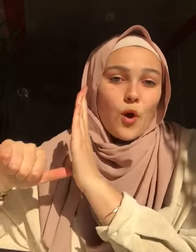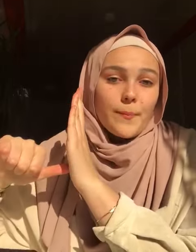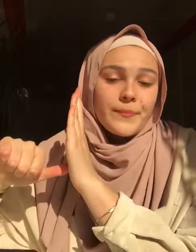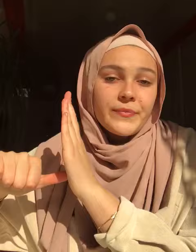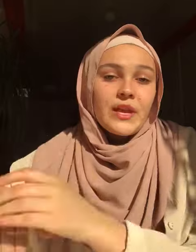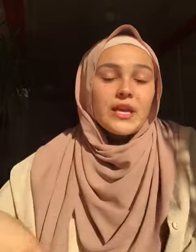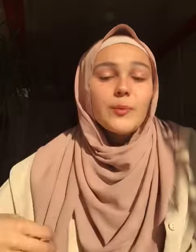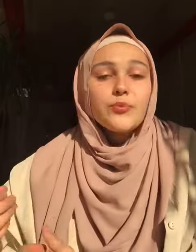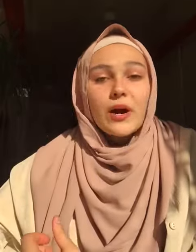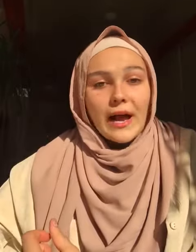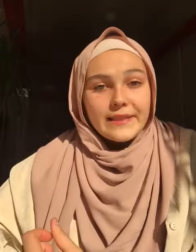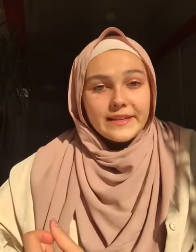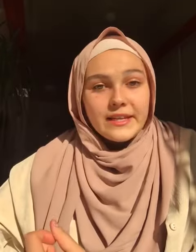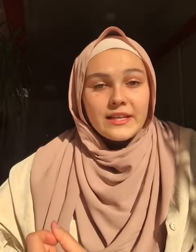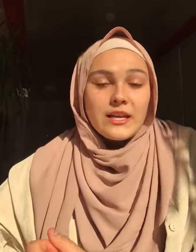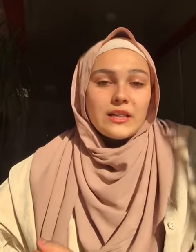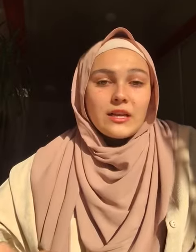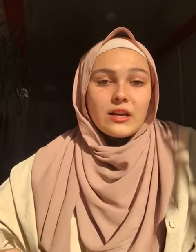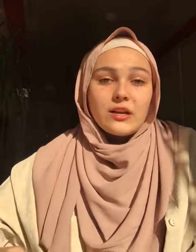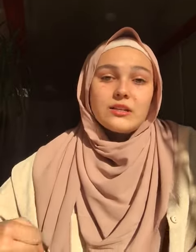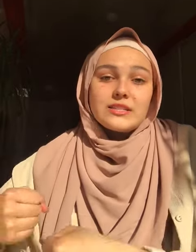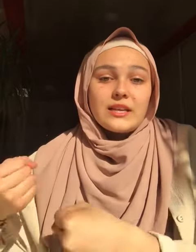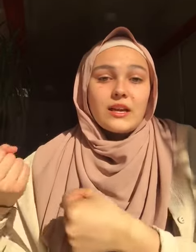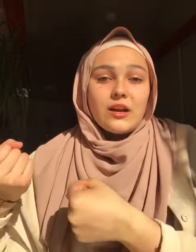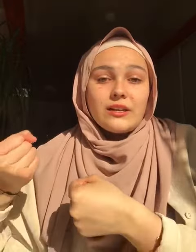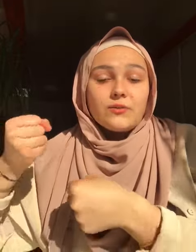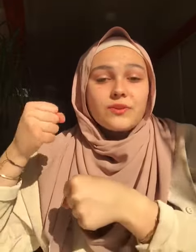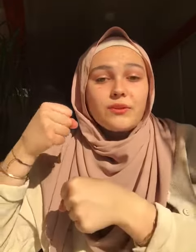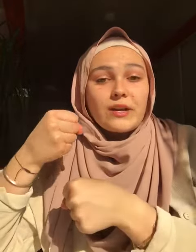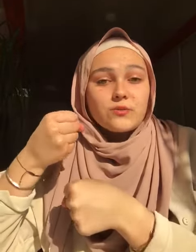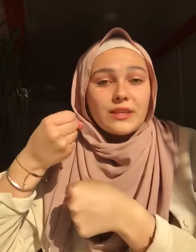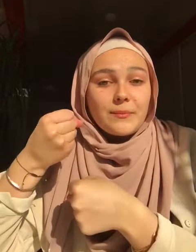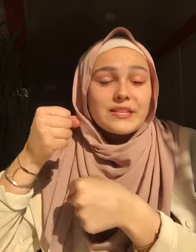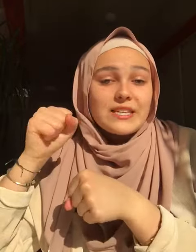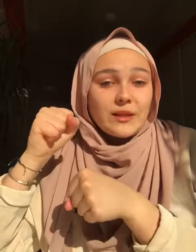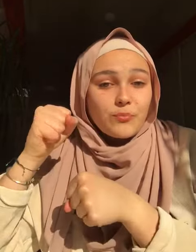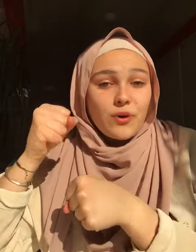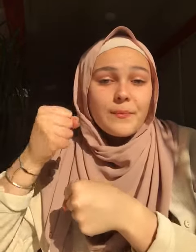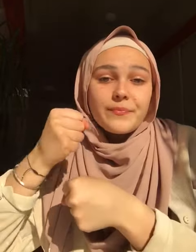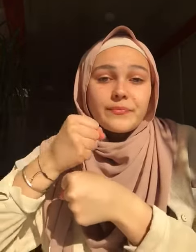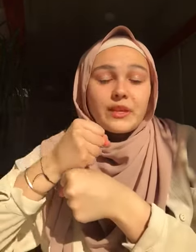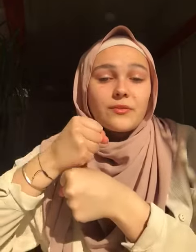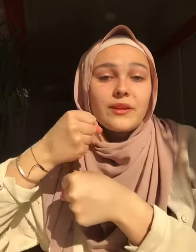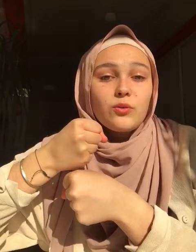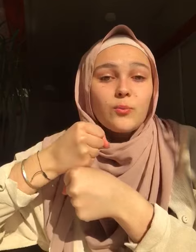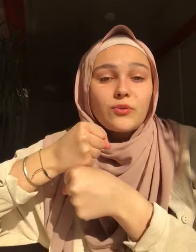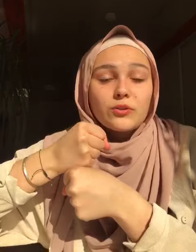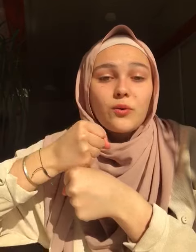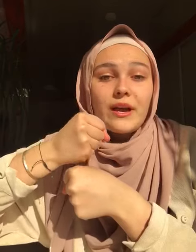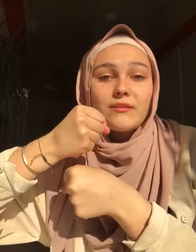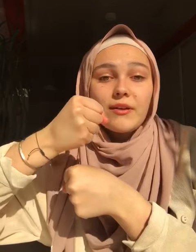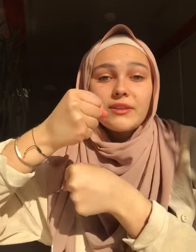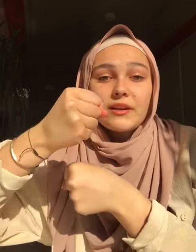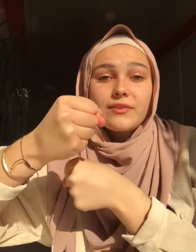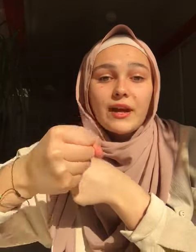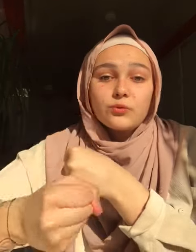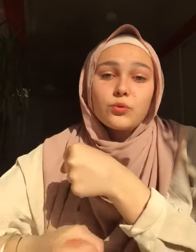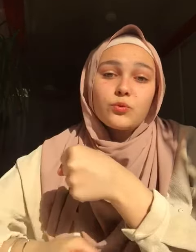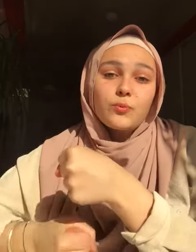moi. Et pour année, les configurations des mains, c'est des points. Et en fait, le point droit, il va venir faire un tour